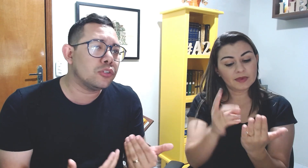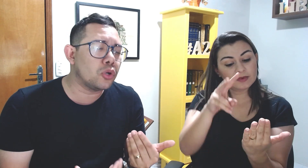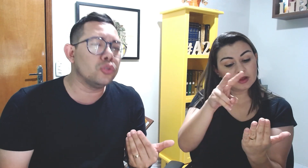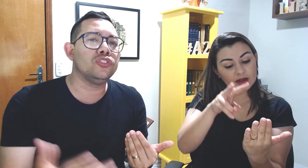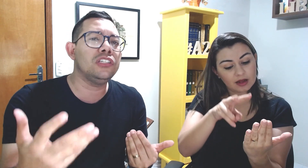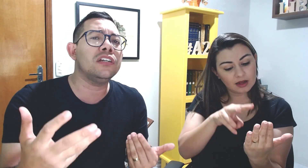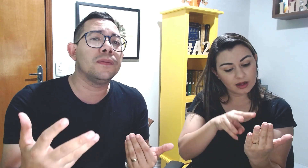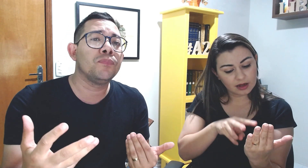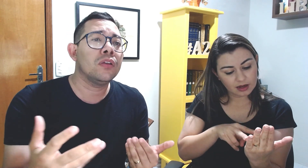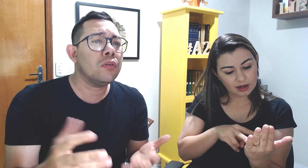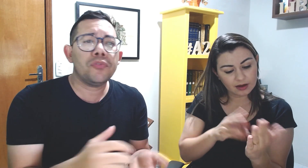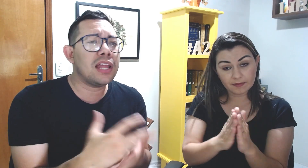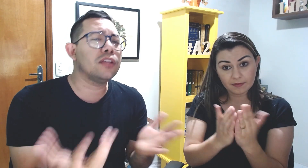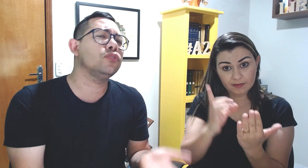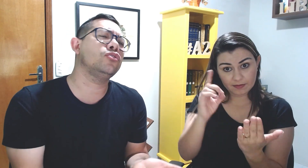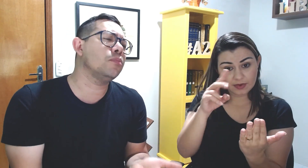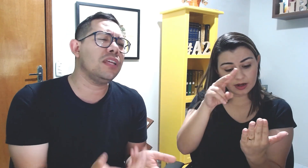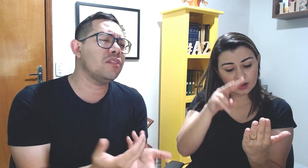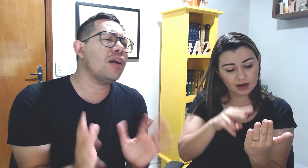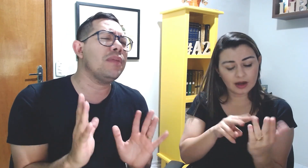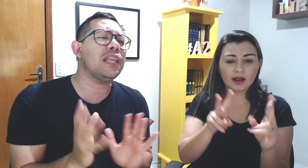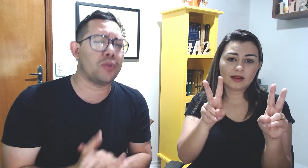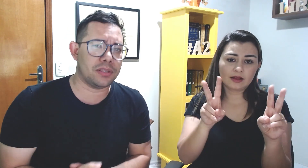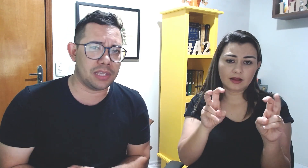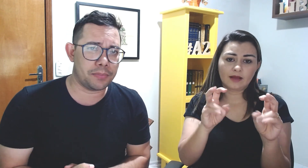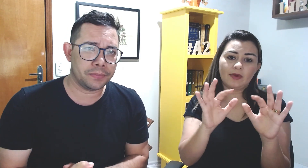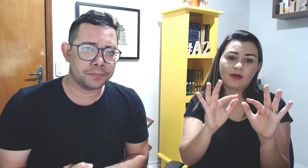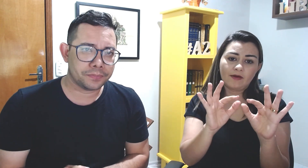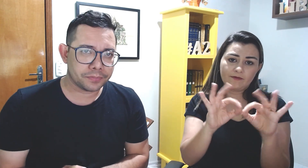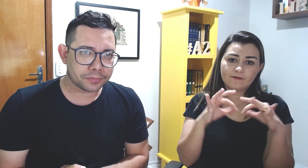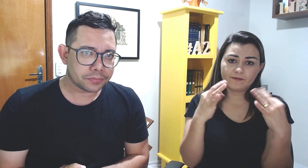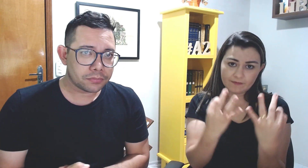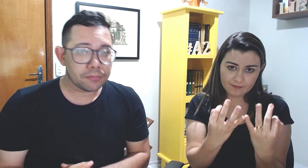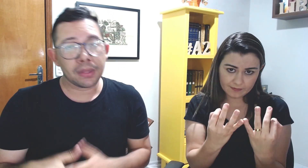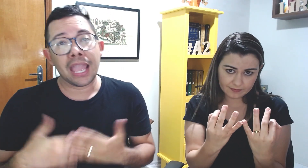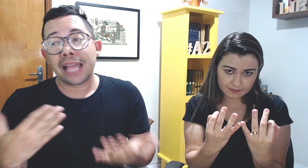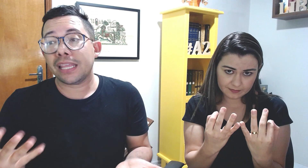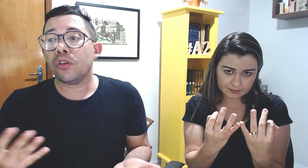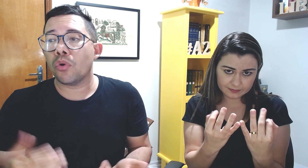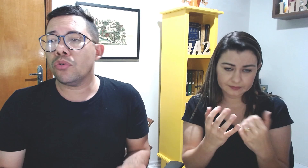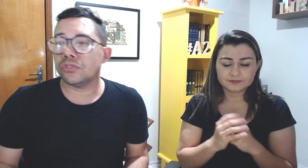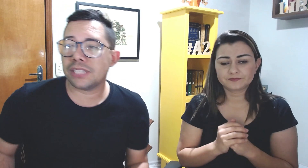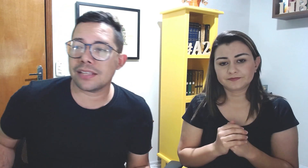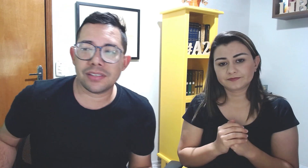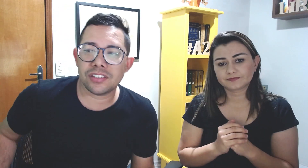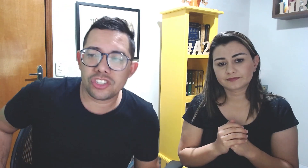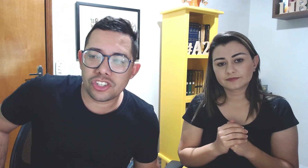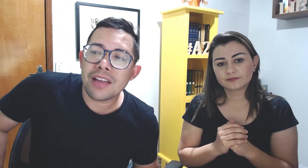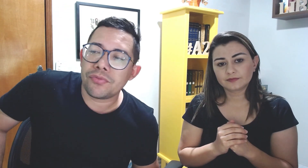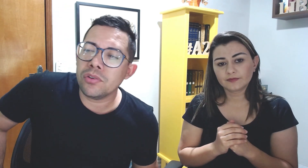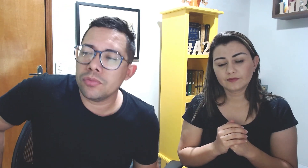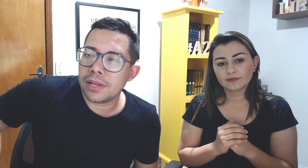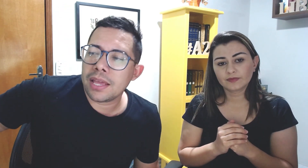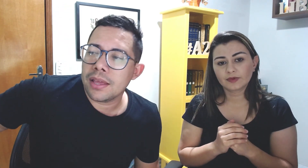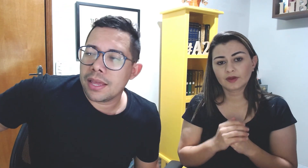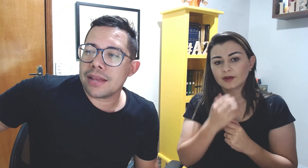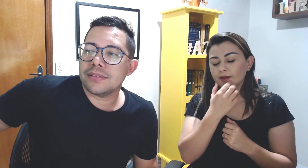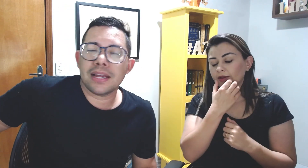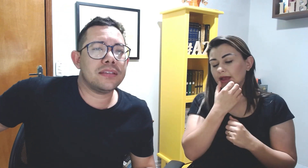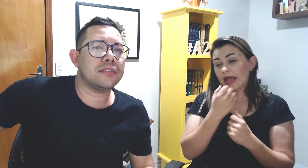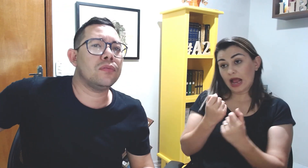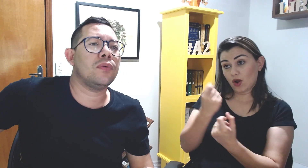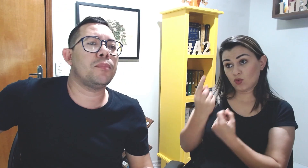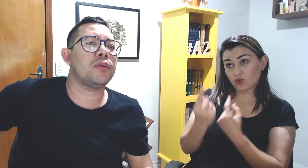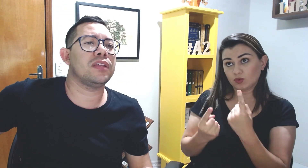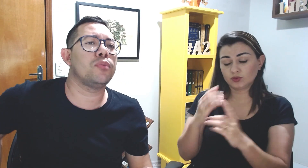para introduzir, falando sobre família, por exemplo. Tem cultos que às vezes a gente já viu, né,